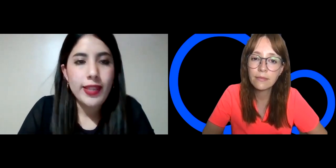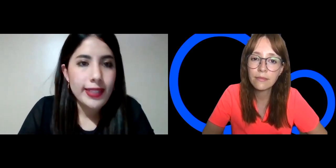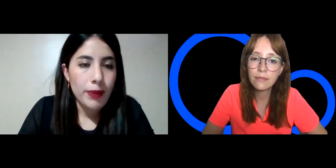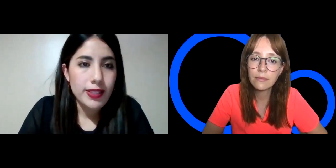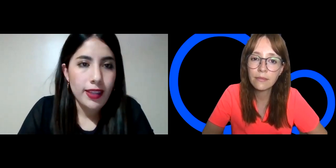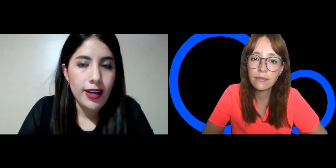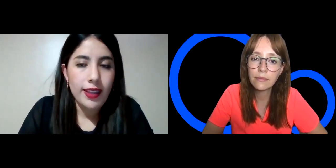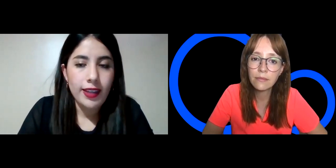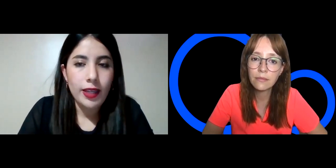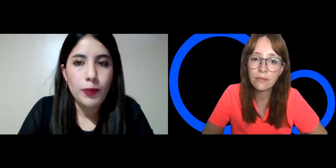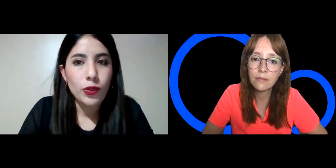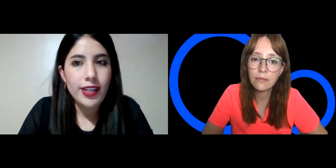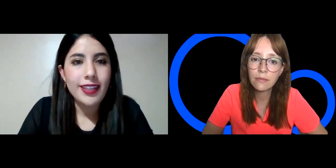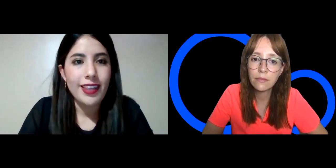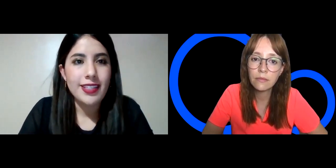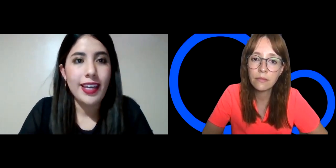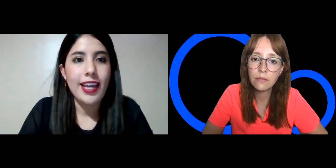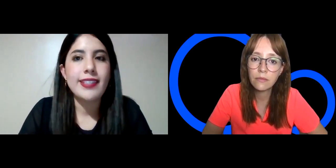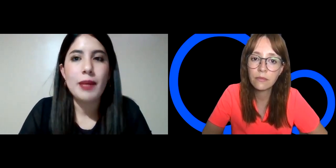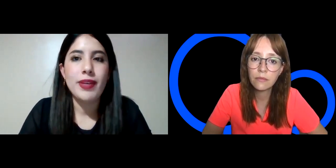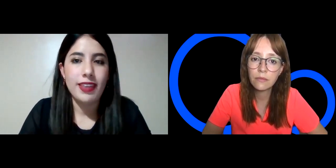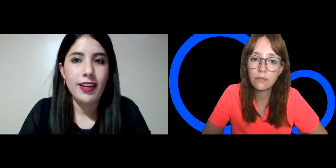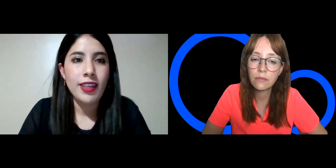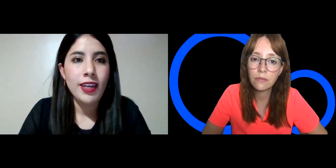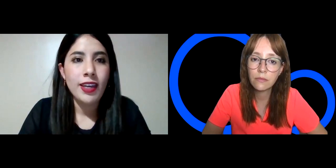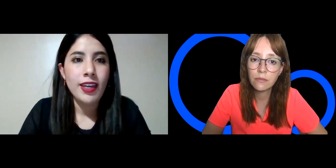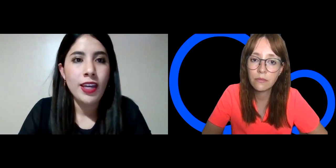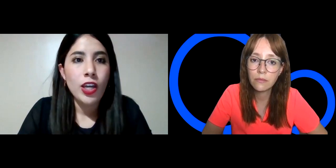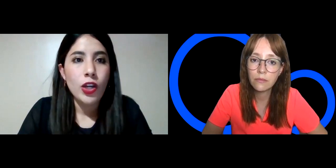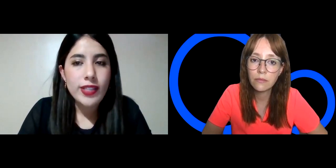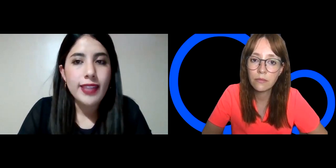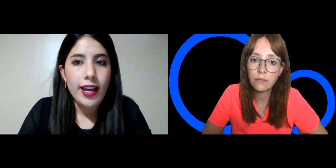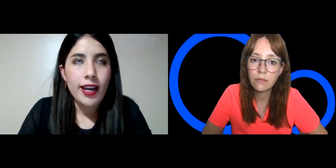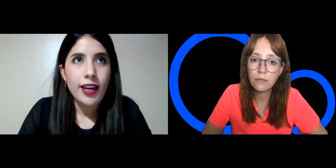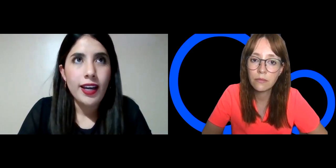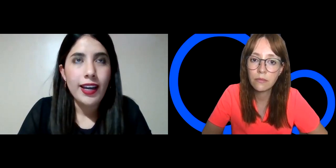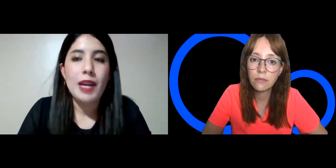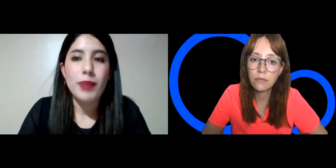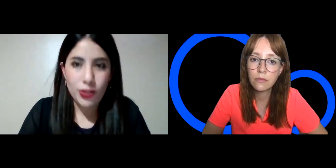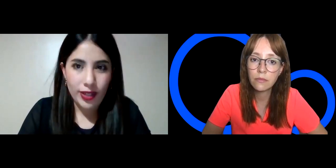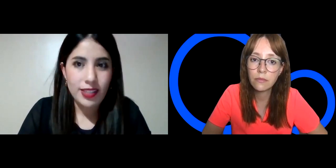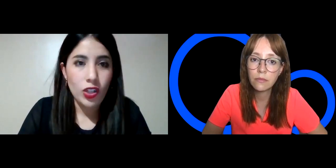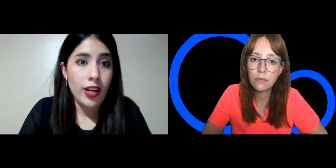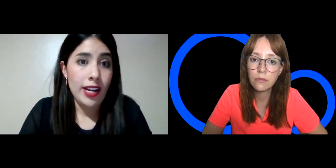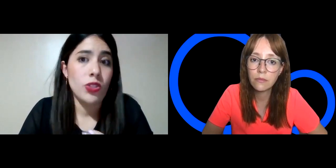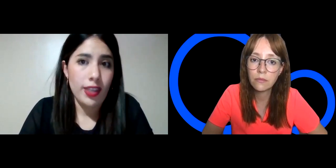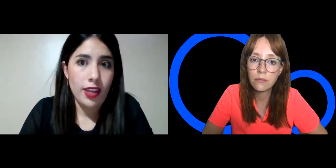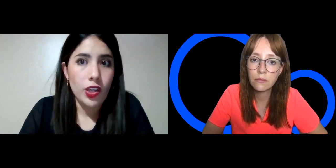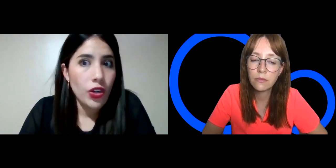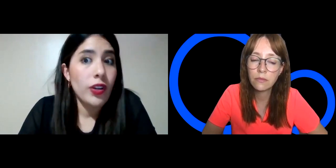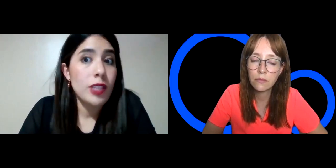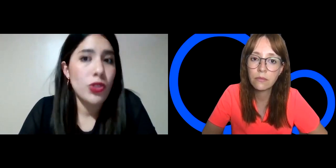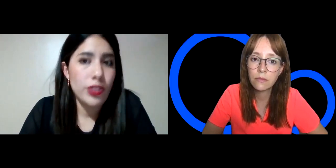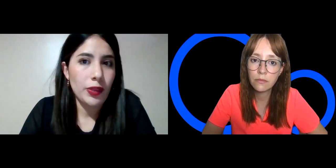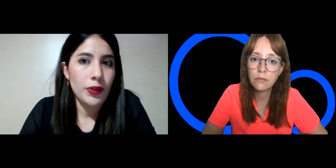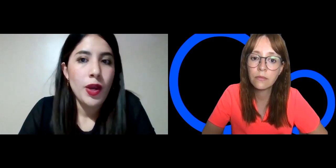una discapacidad motriz que dice que la discapacidad no está en la persona, sino en la sociedad. Y yo creo